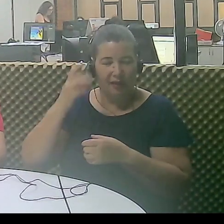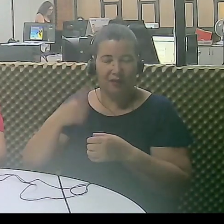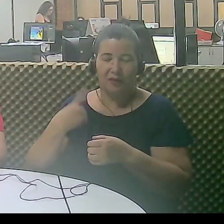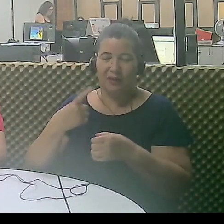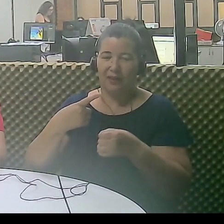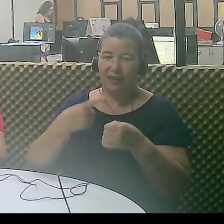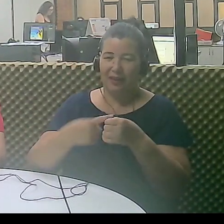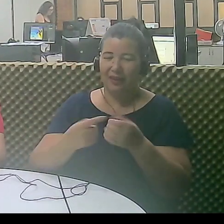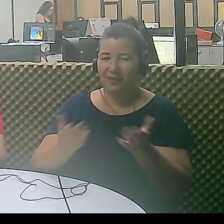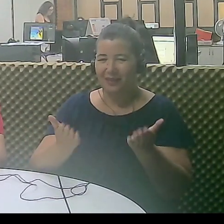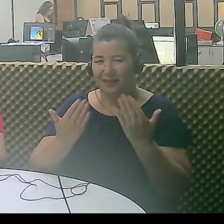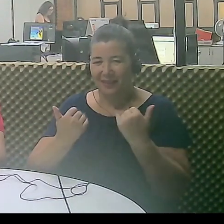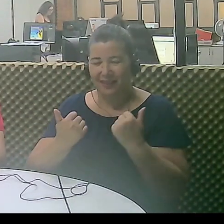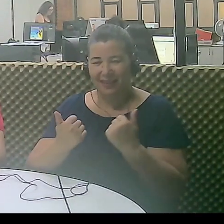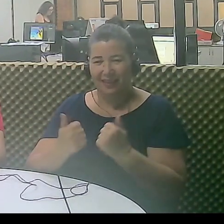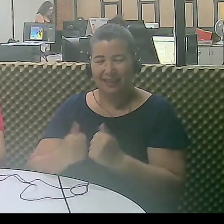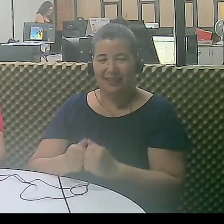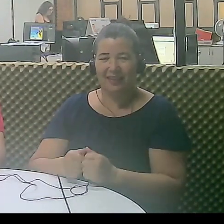gente!